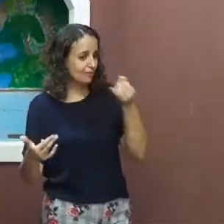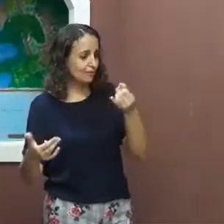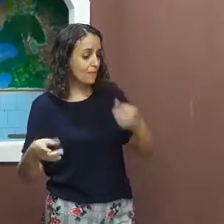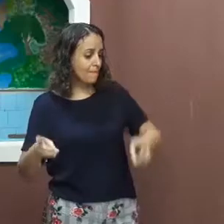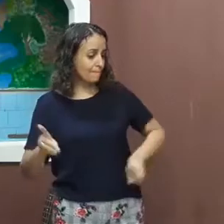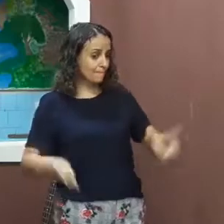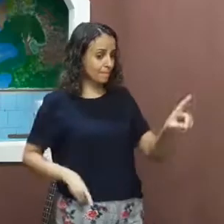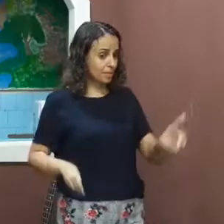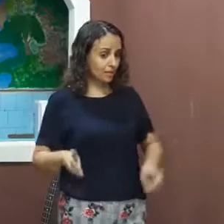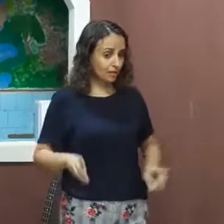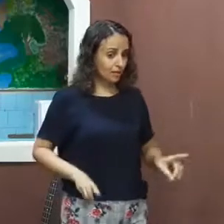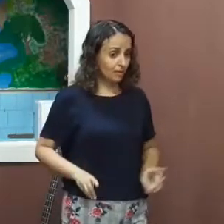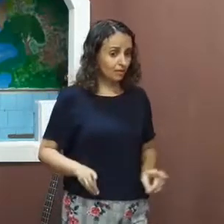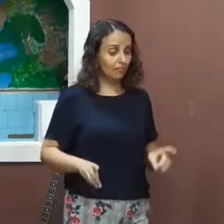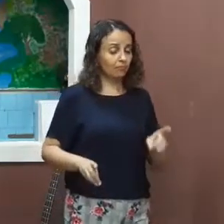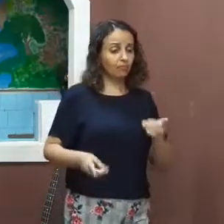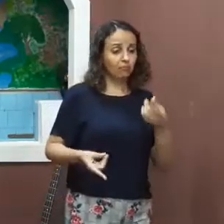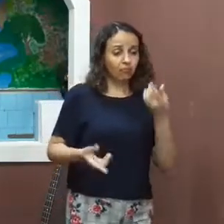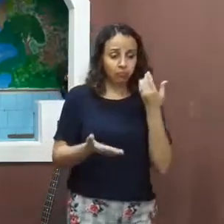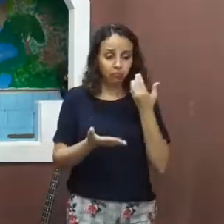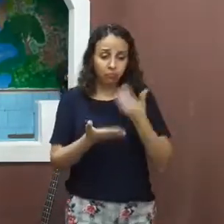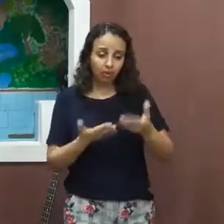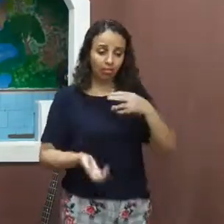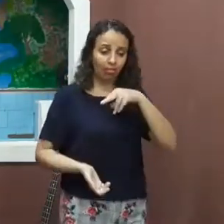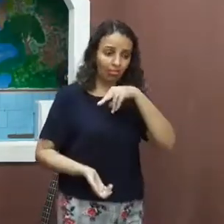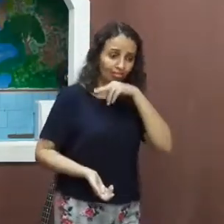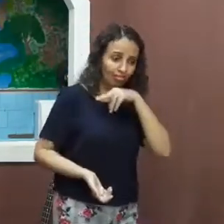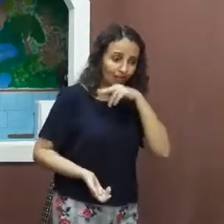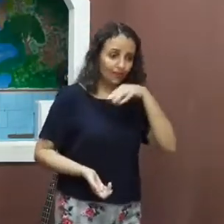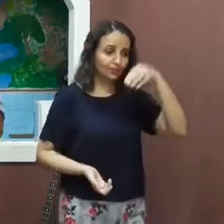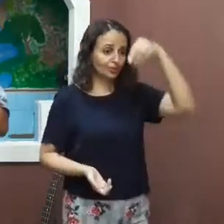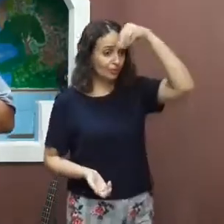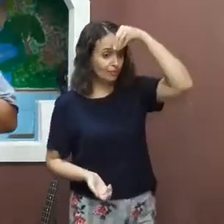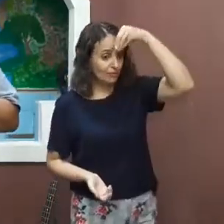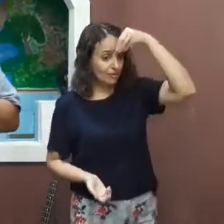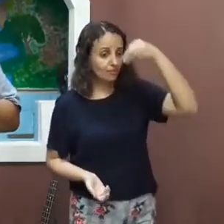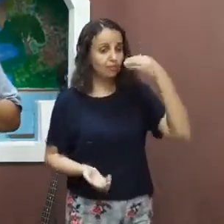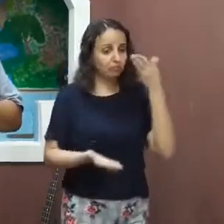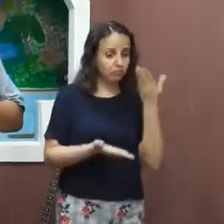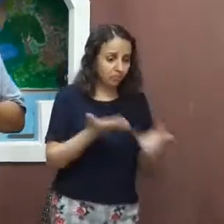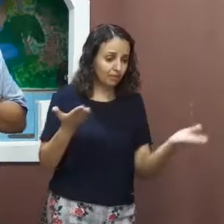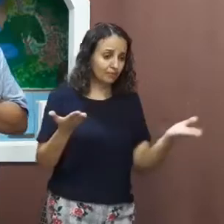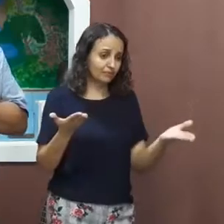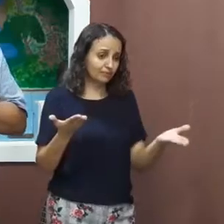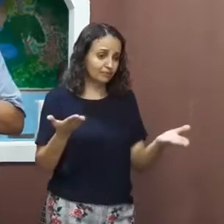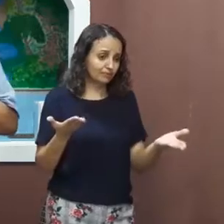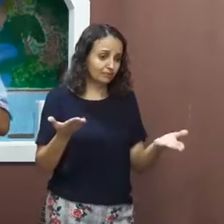criança, perder o filho, perder o neto, perder o sobrinho, perder o irmão.